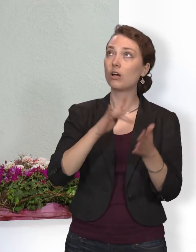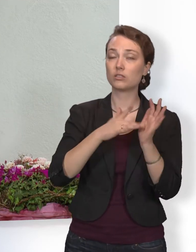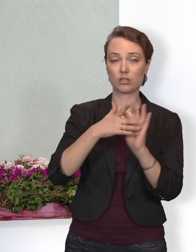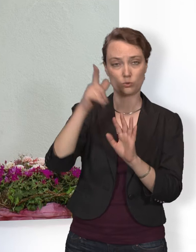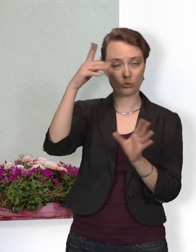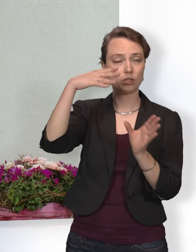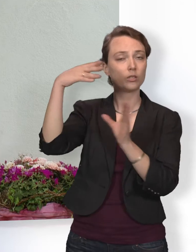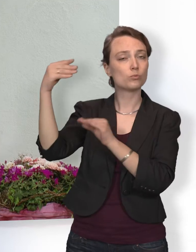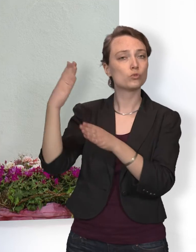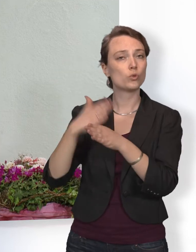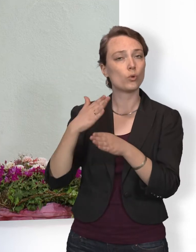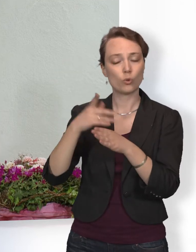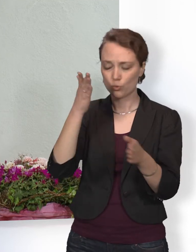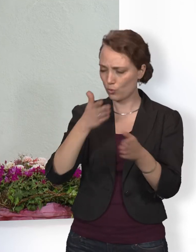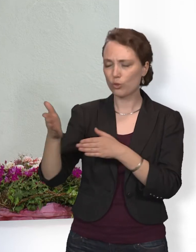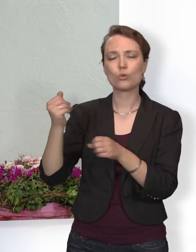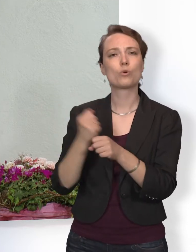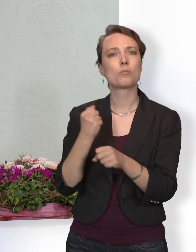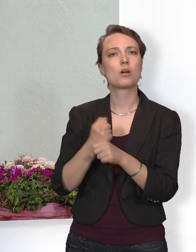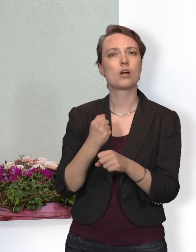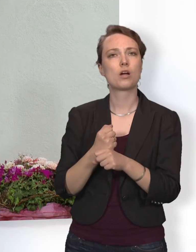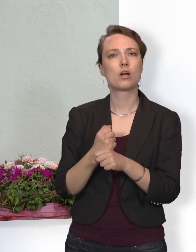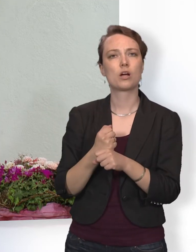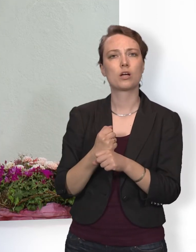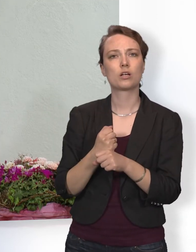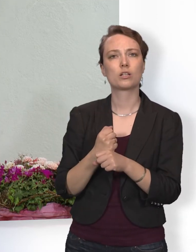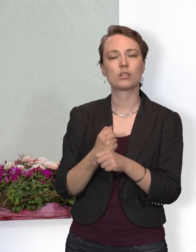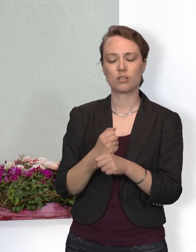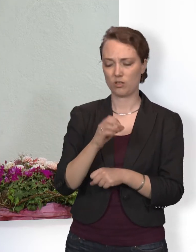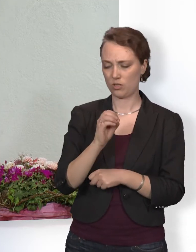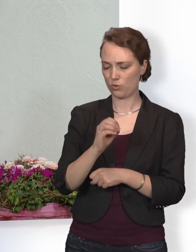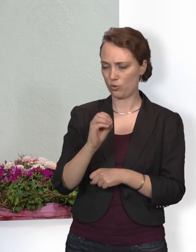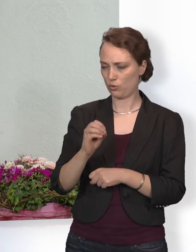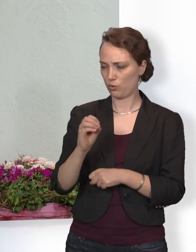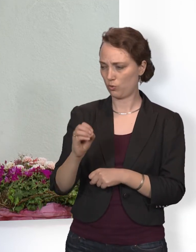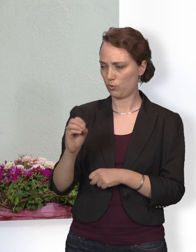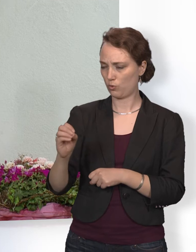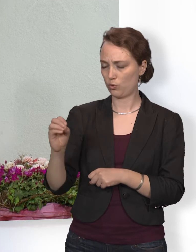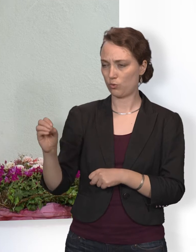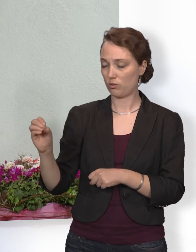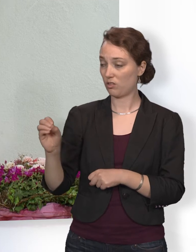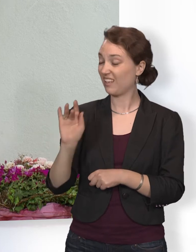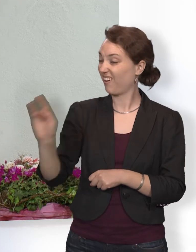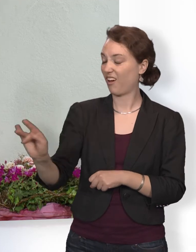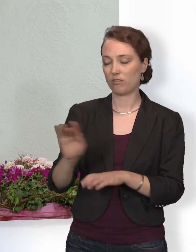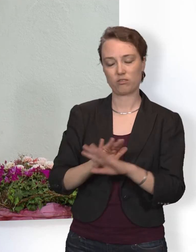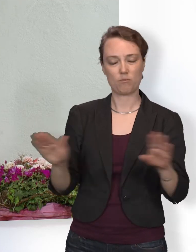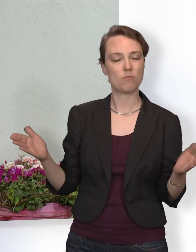genommen und in Ordnung gebracht. Die ganzen Nullen sprechen nicht mehr gegen dich.